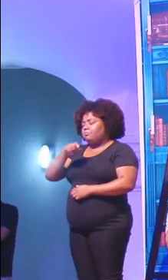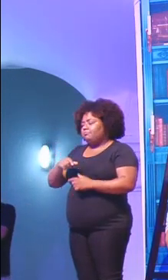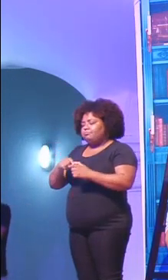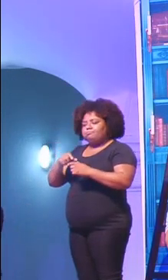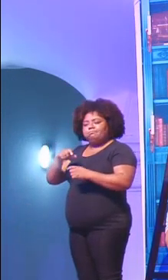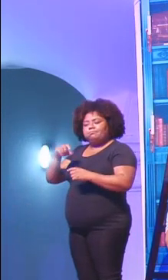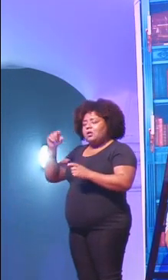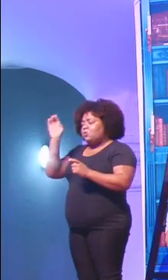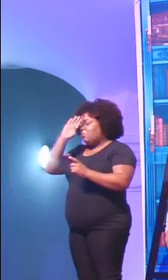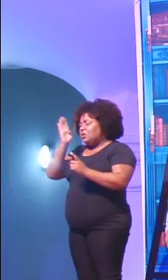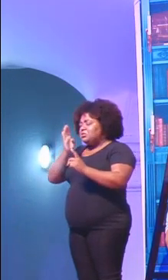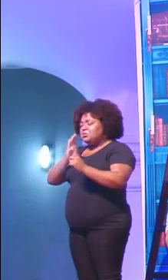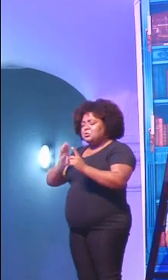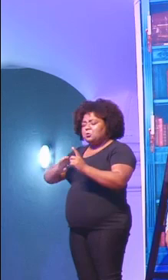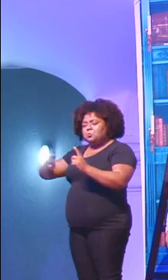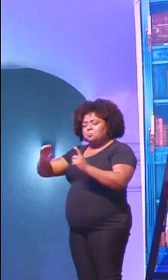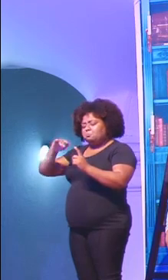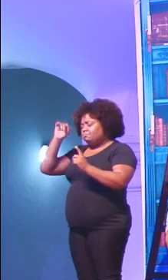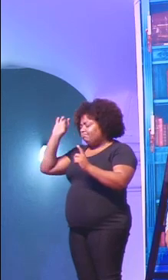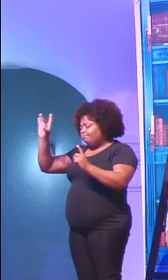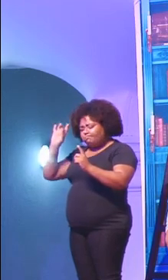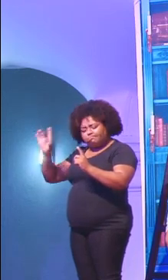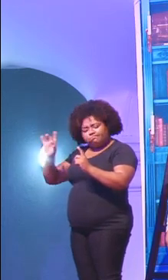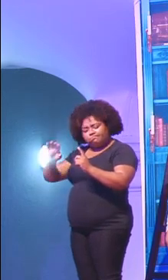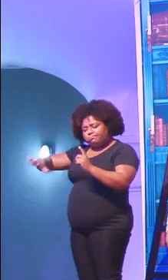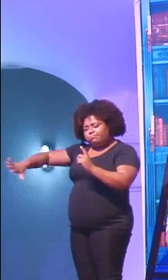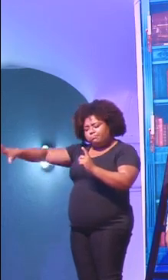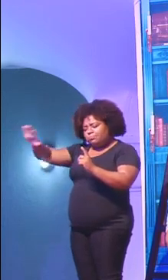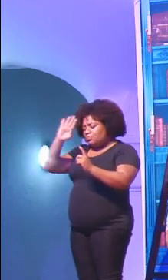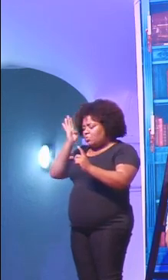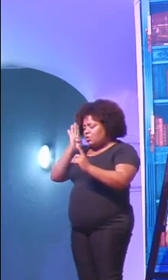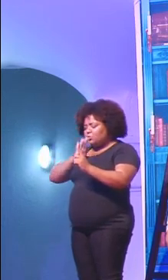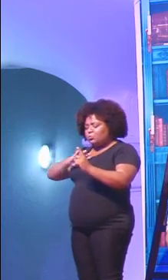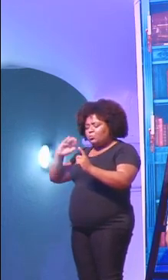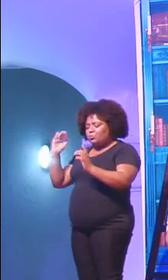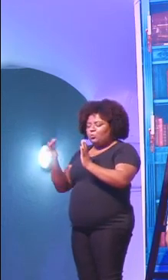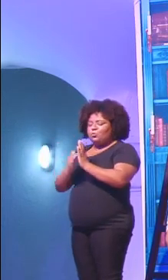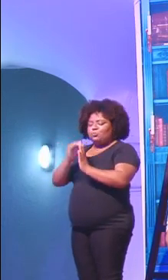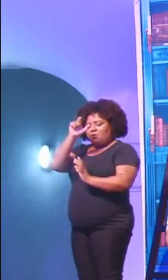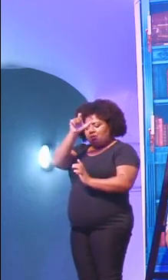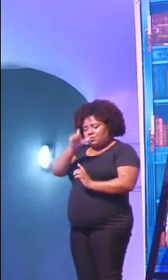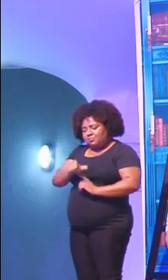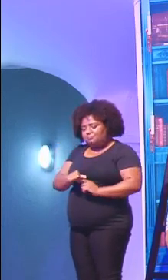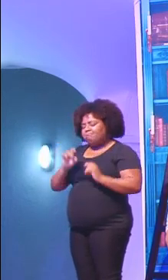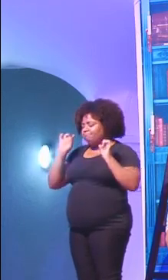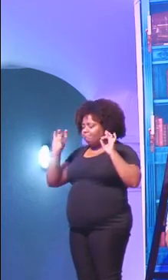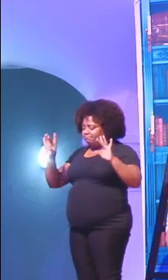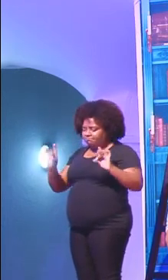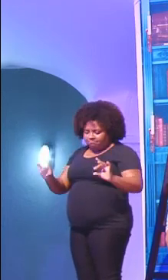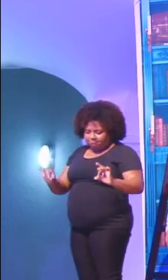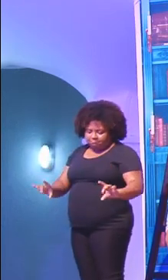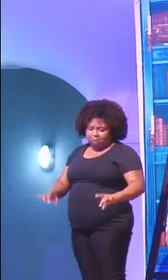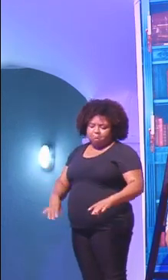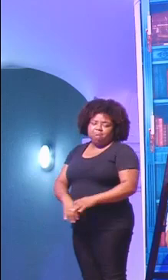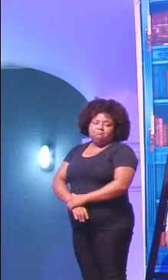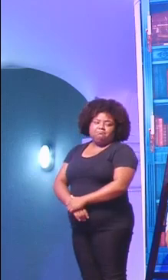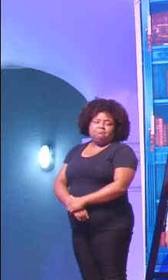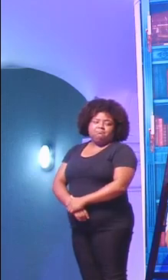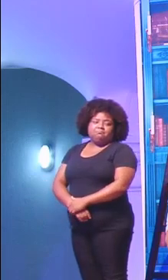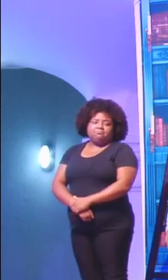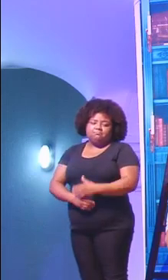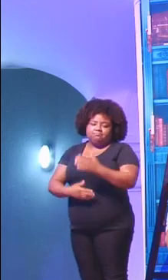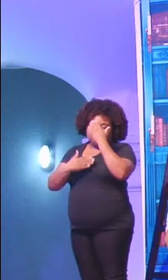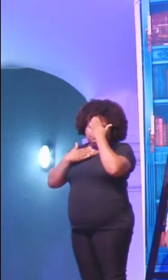Brasil. Né? Grandiosa, luminosa, incrível, necessária para a gente. Tá? Então,